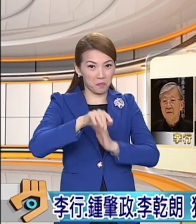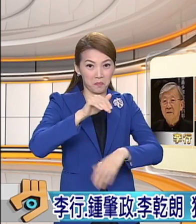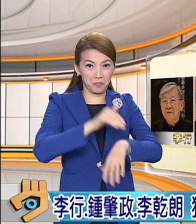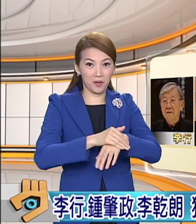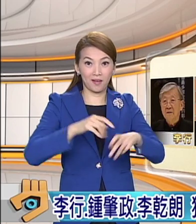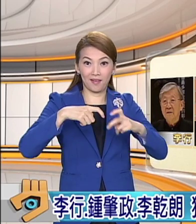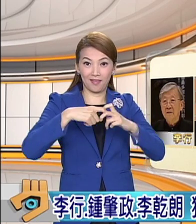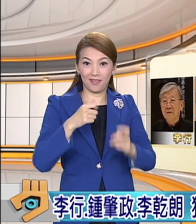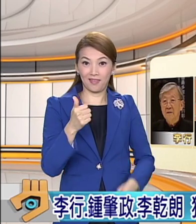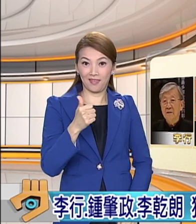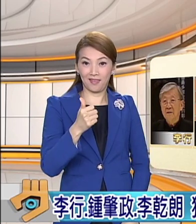奖。